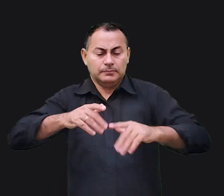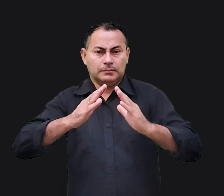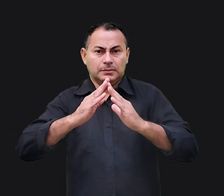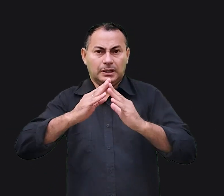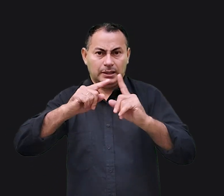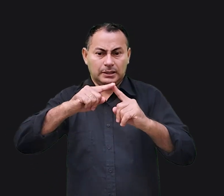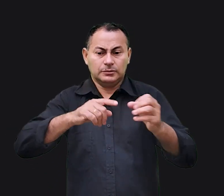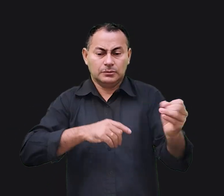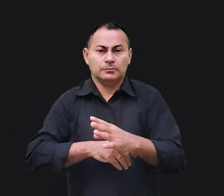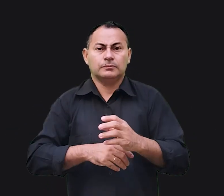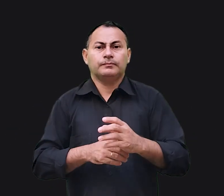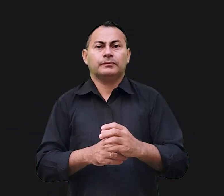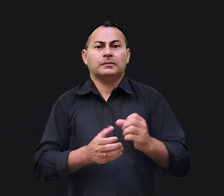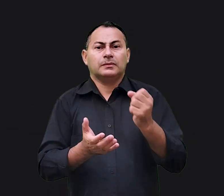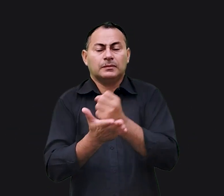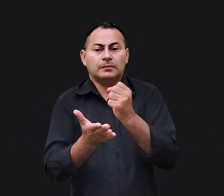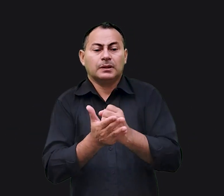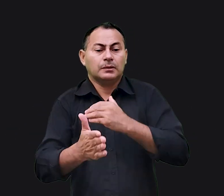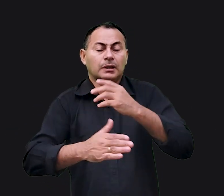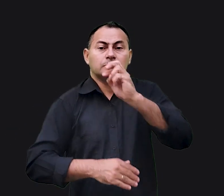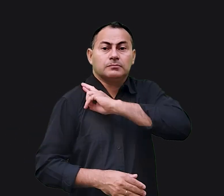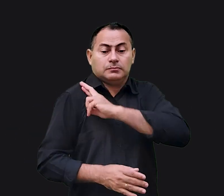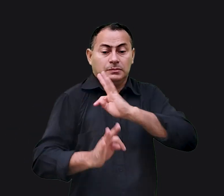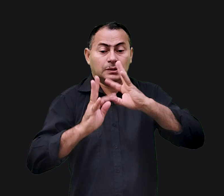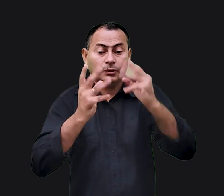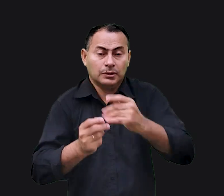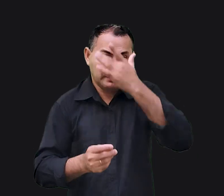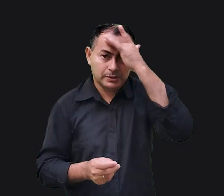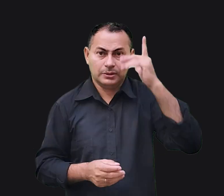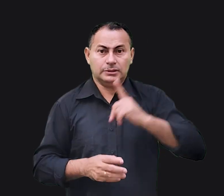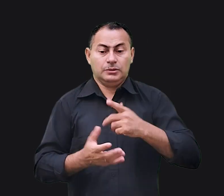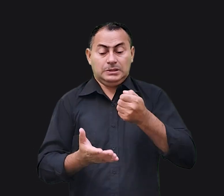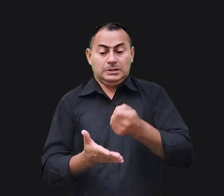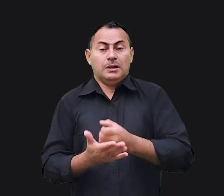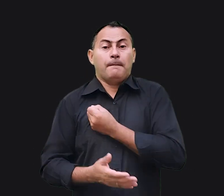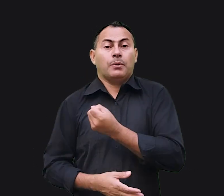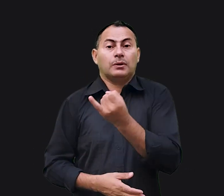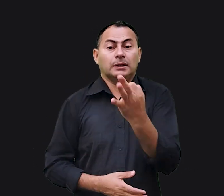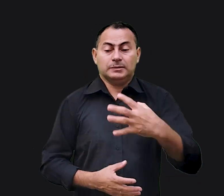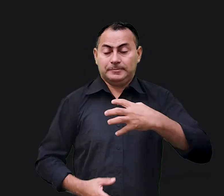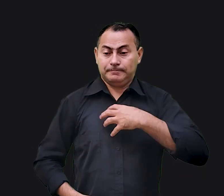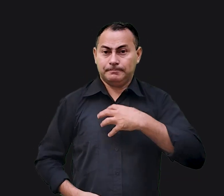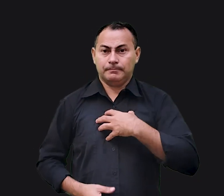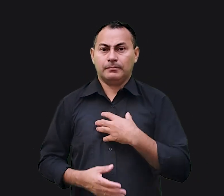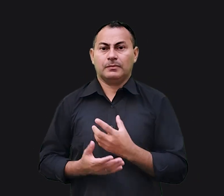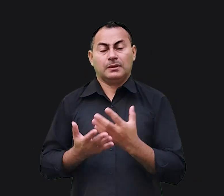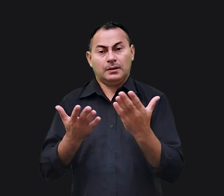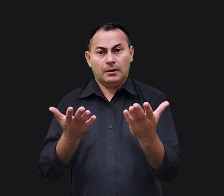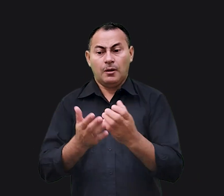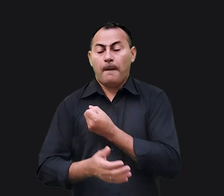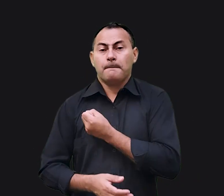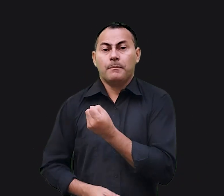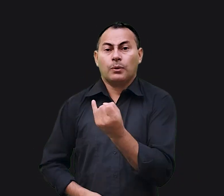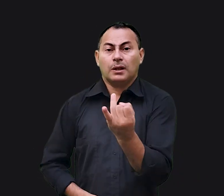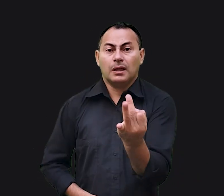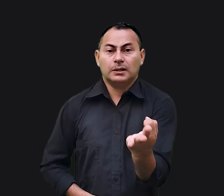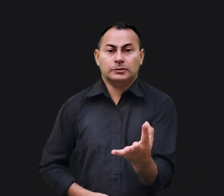de responsabilidade de todos os membros da igreja. Havia pluralidade nesse sentido, uma pluralidade sadia.